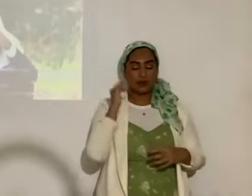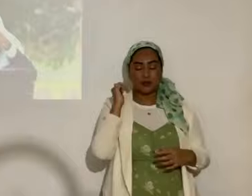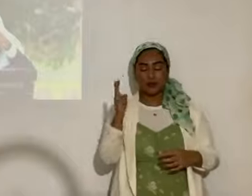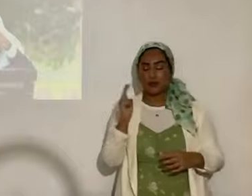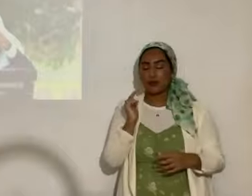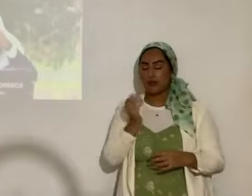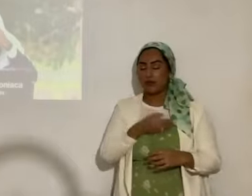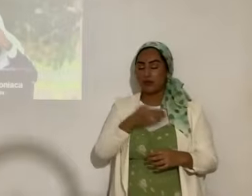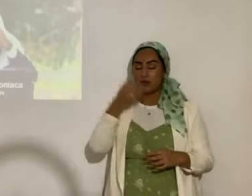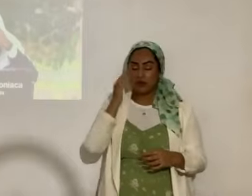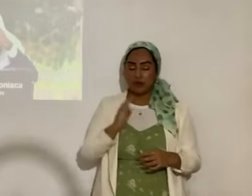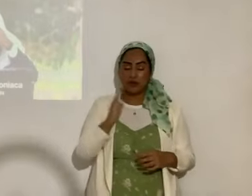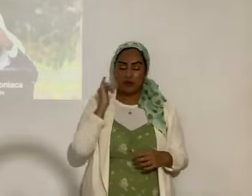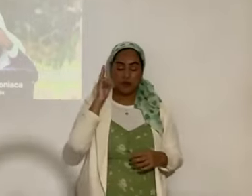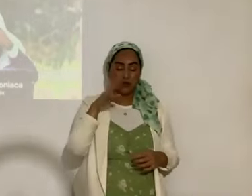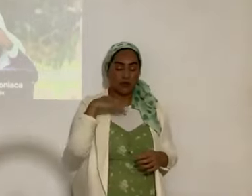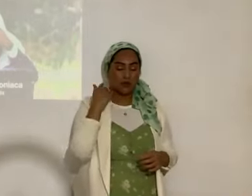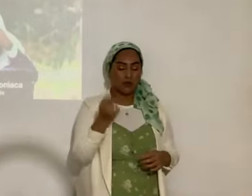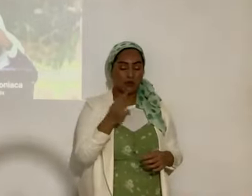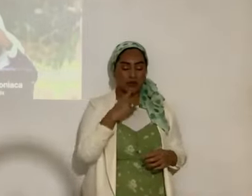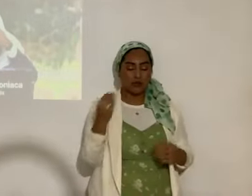israelnu yagüey